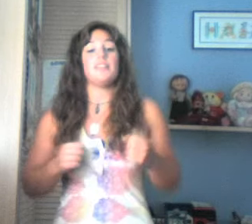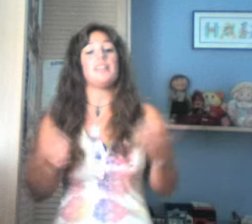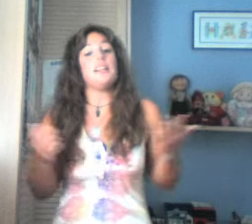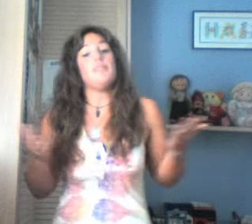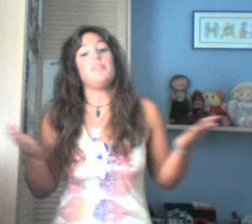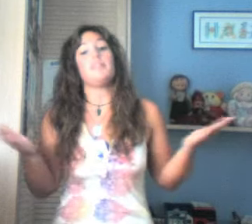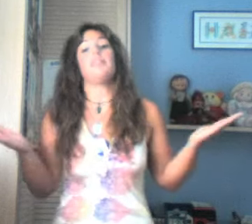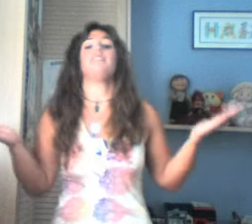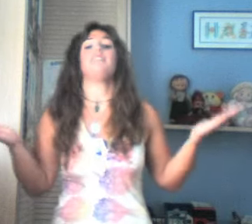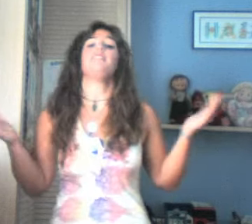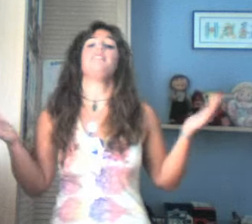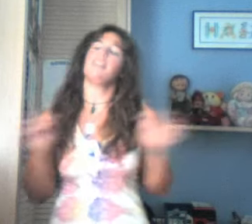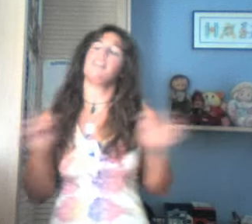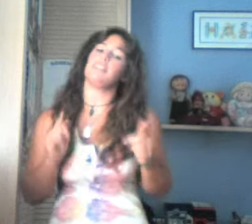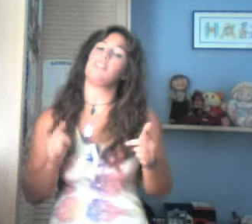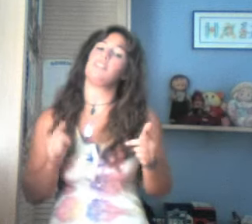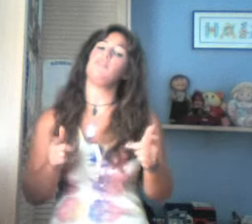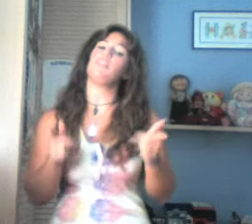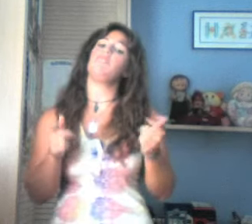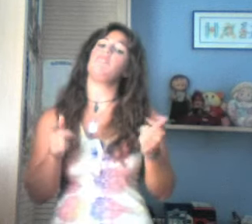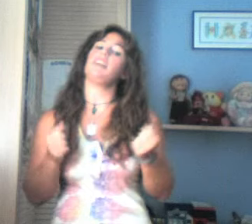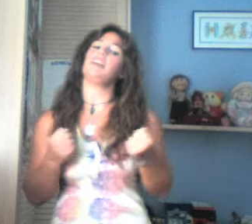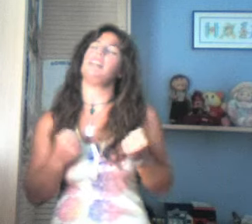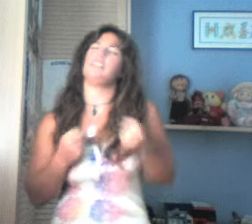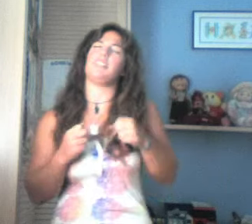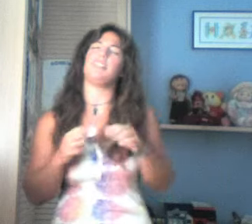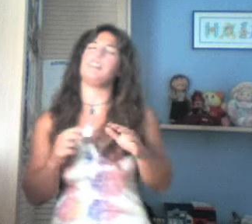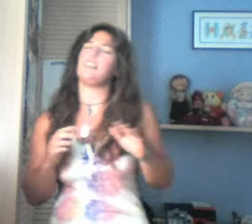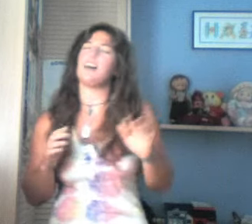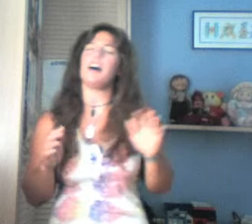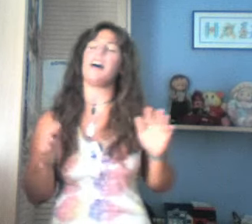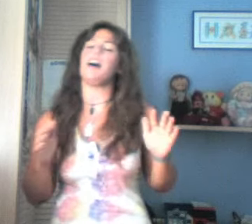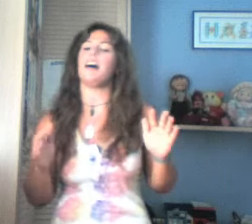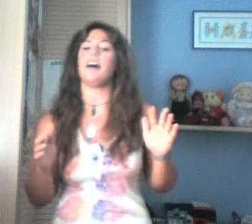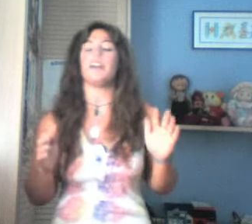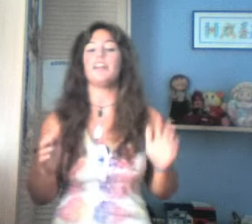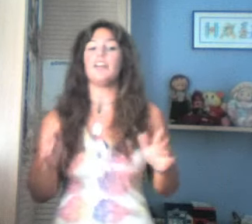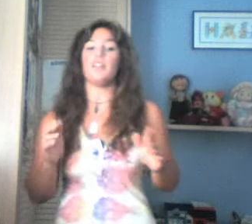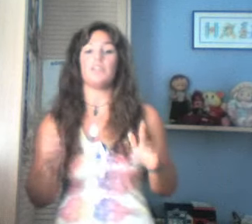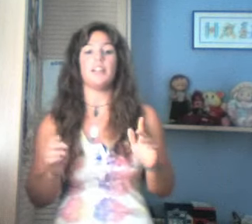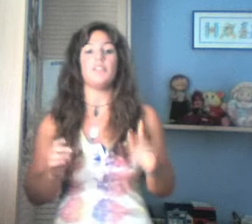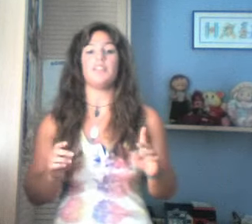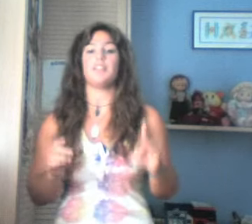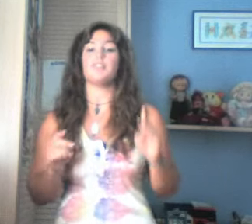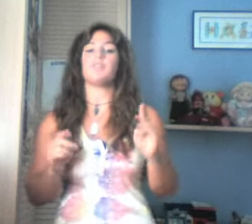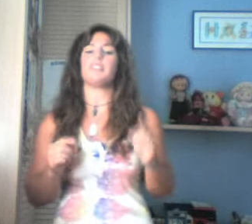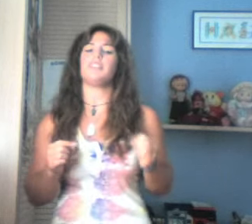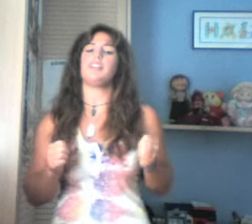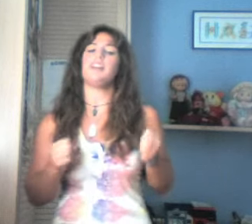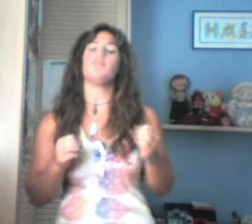Tal vez, quizás con él lo quieras intentar. No te lo niego que se nos